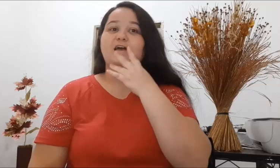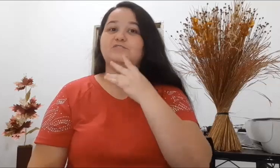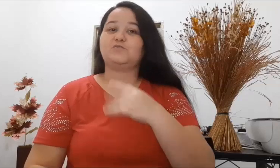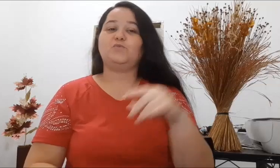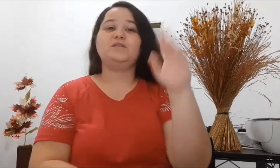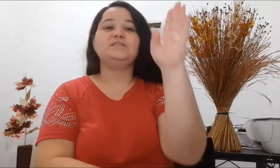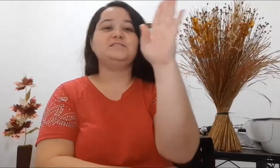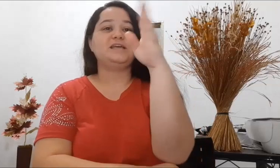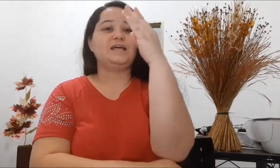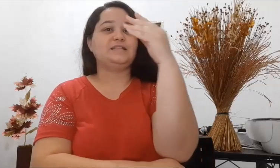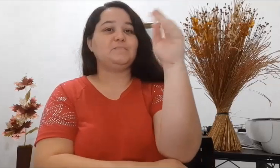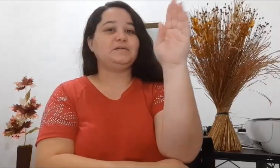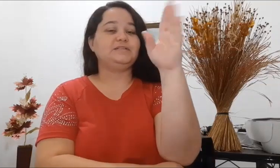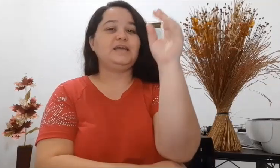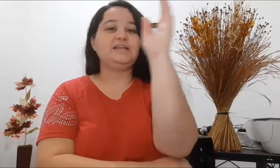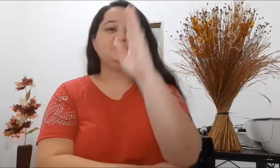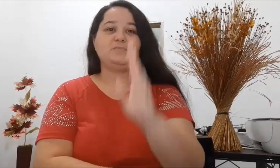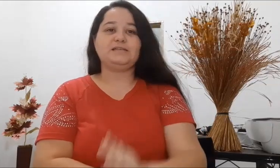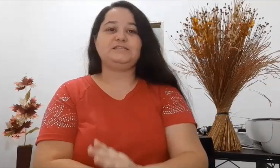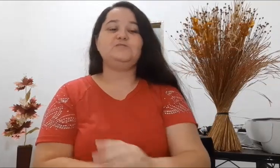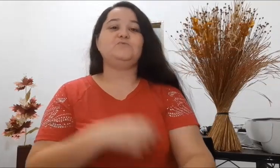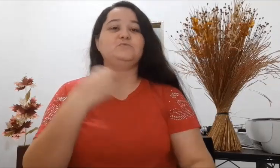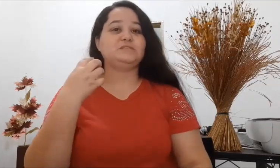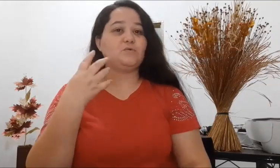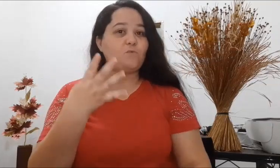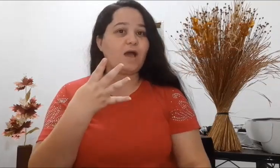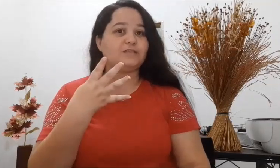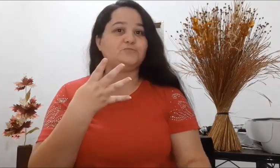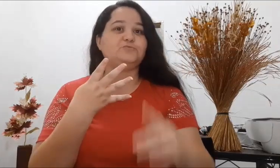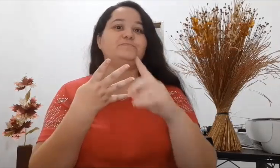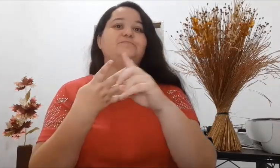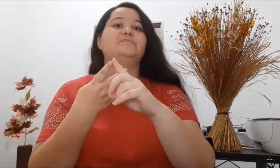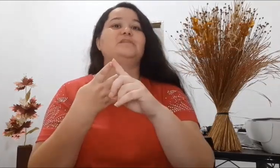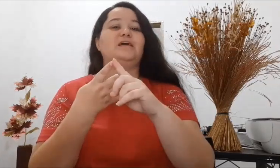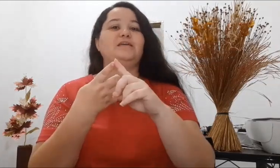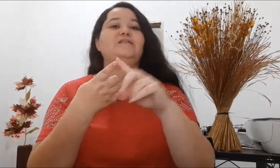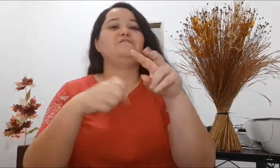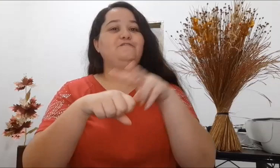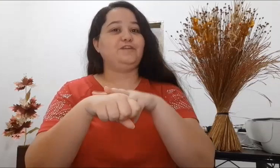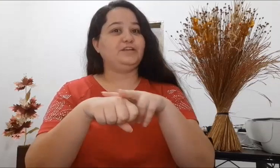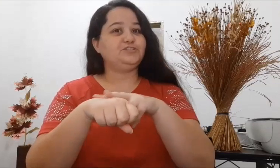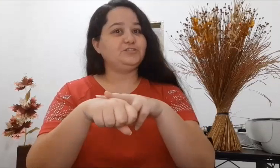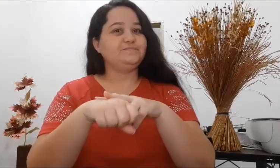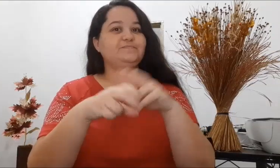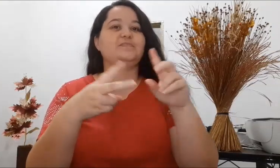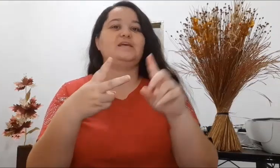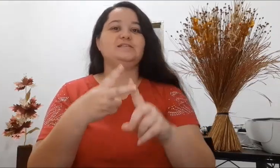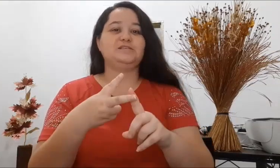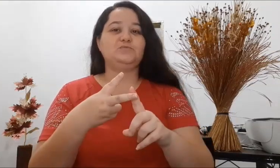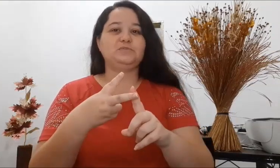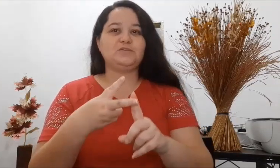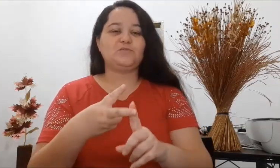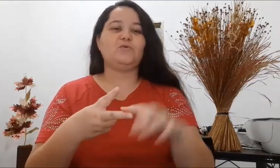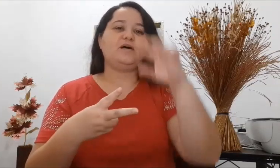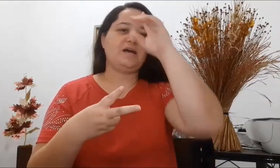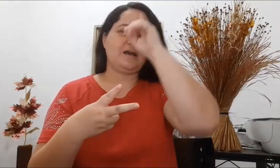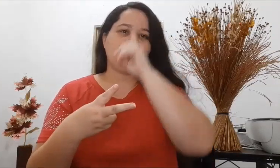as cores da bandeira do Brasil são 4. Aí, verde, segunda cor,